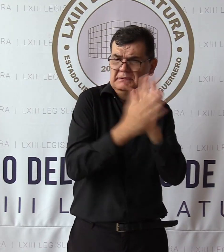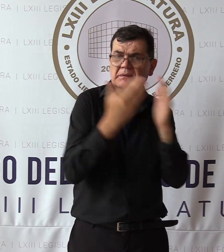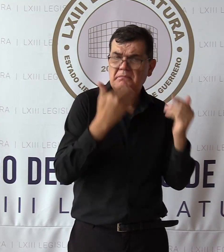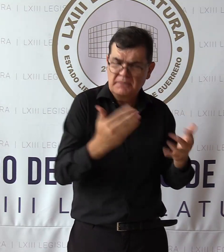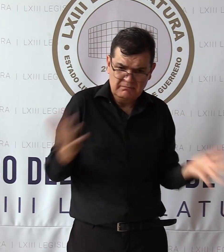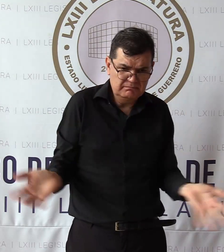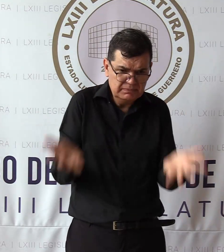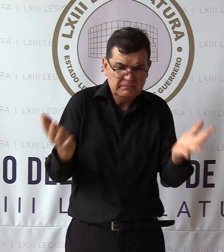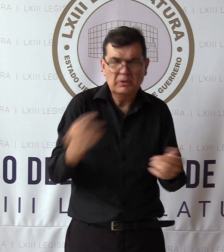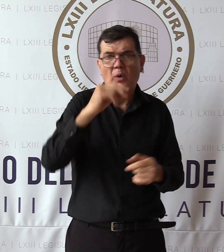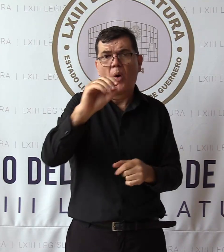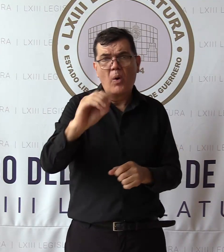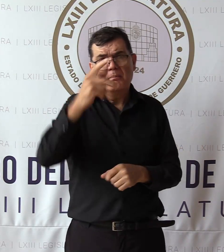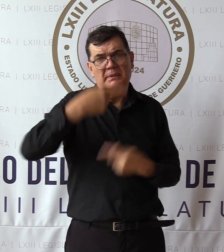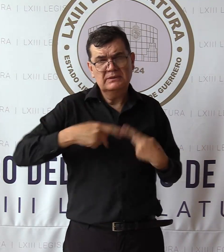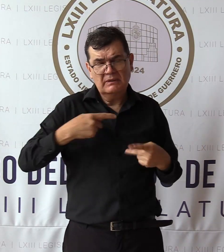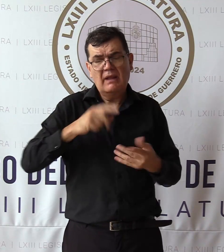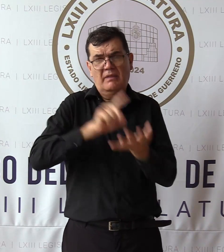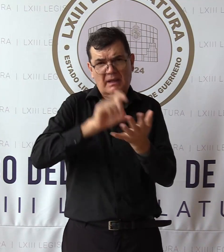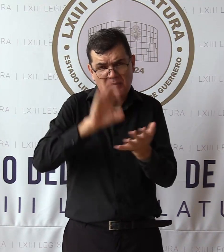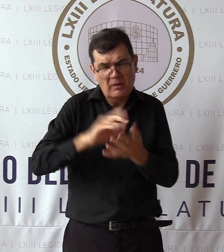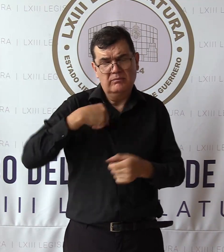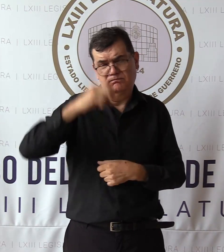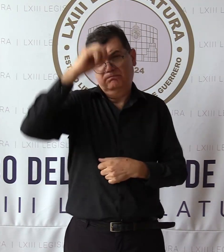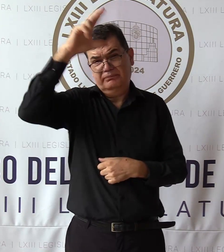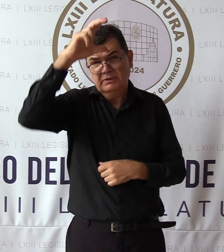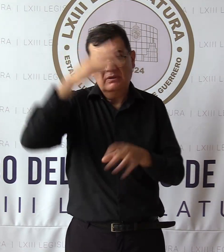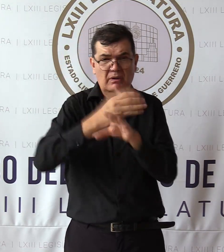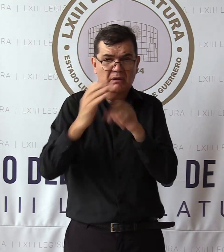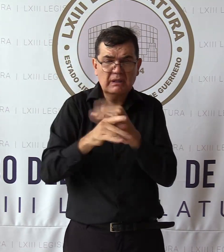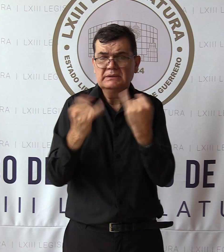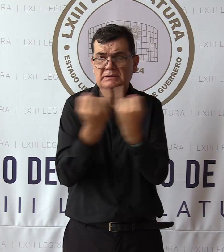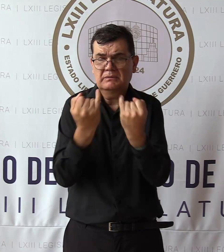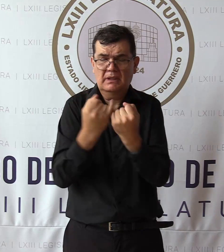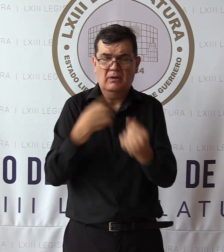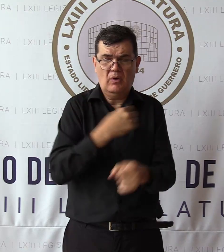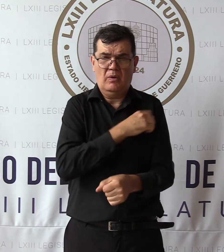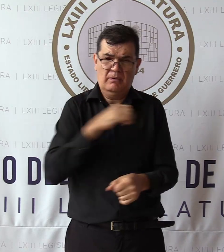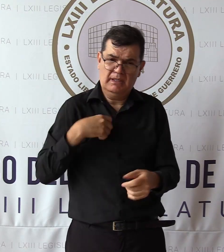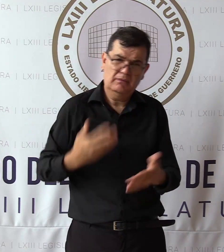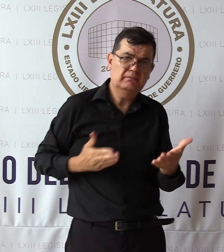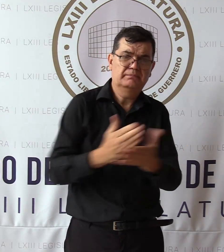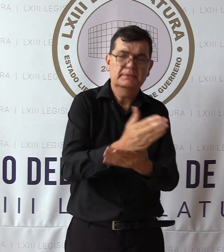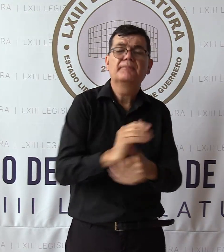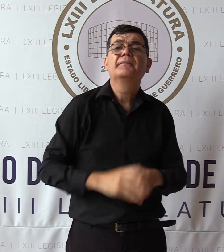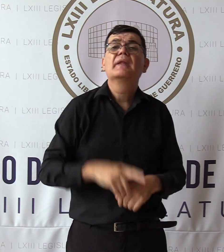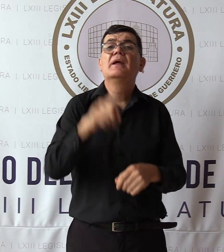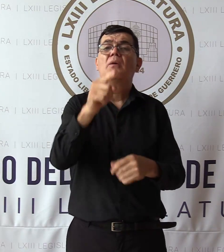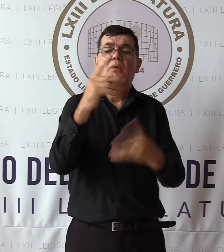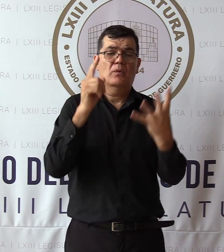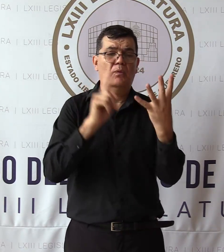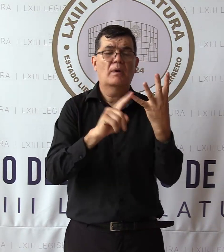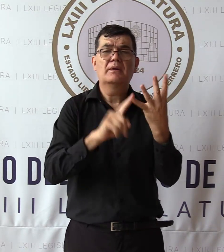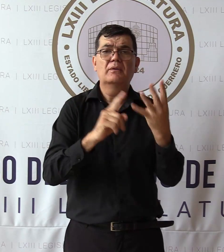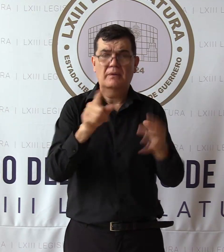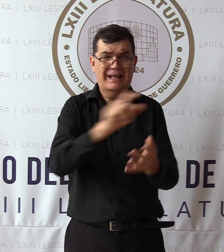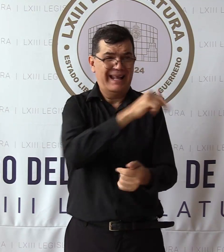las personas con discapacidad en los niveles de educación obligatoria. 4. Garantizar en cada plantel educativo un sistema